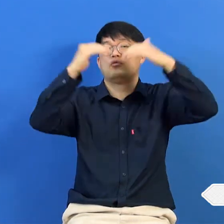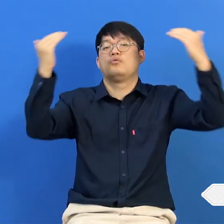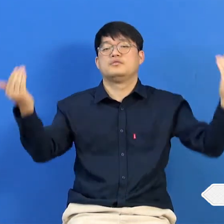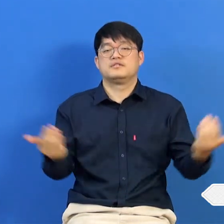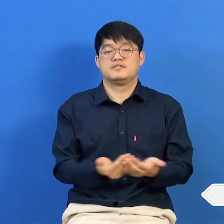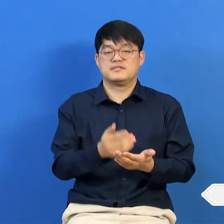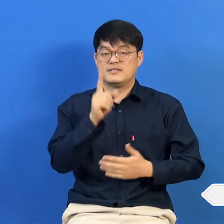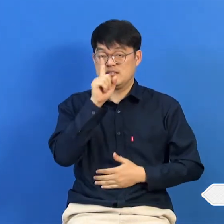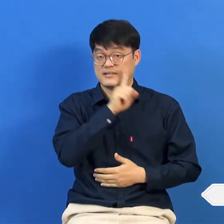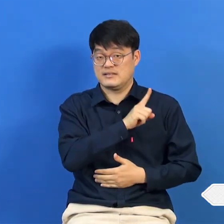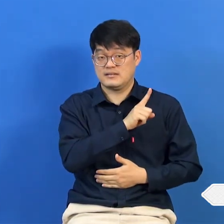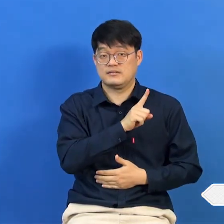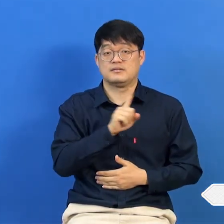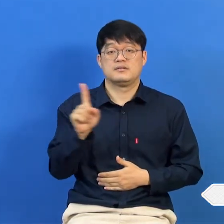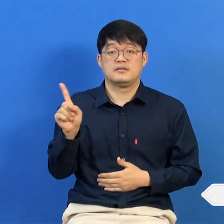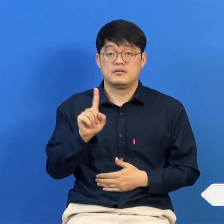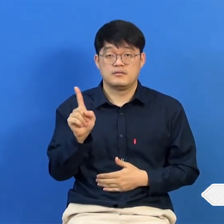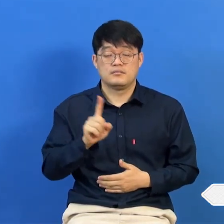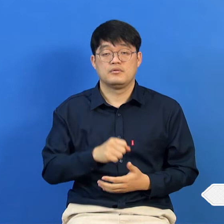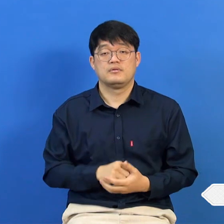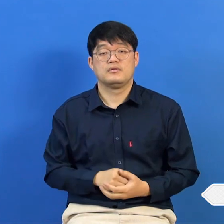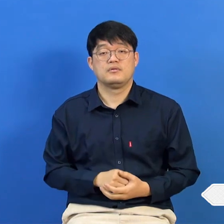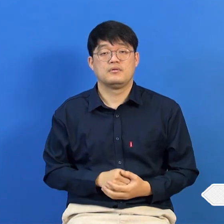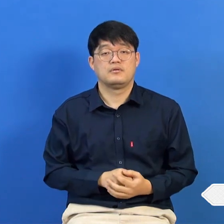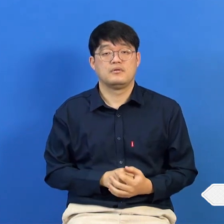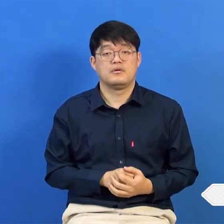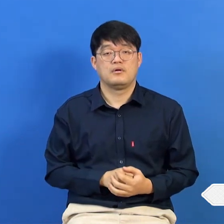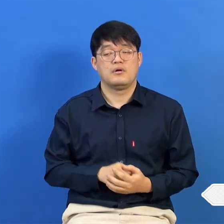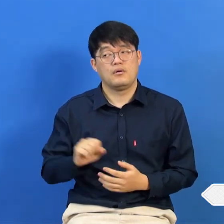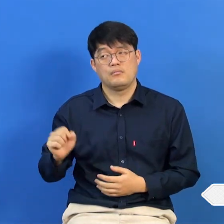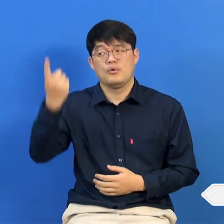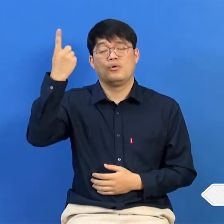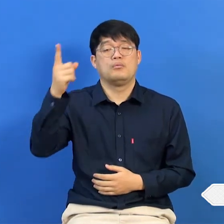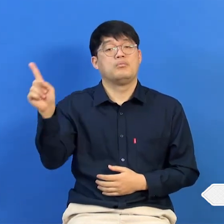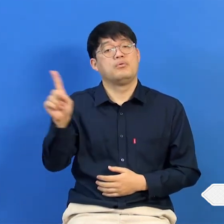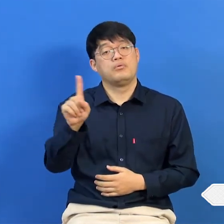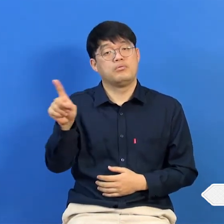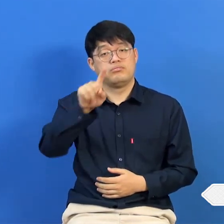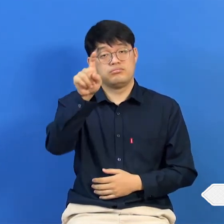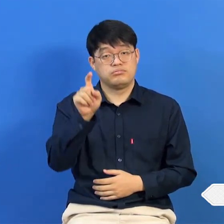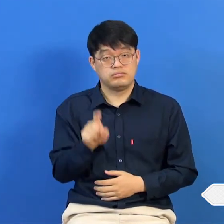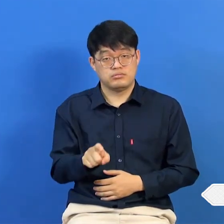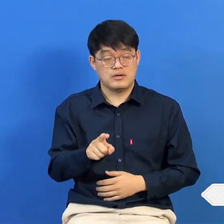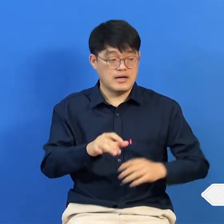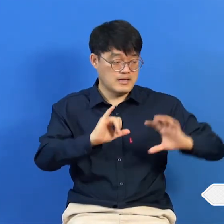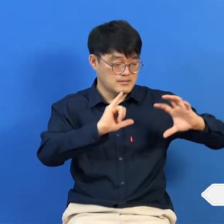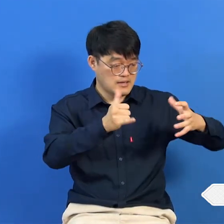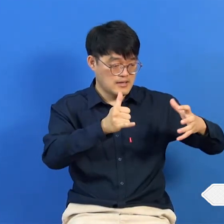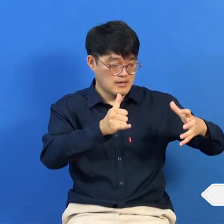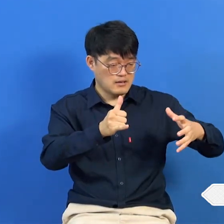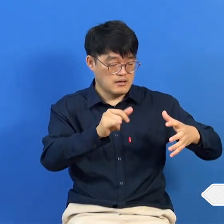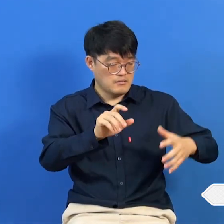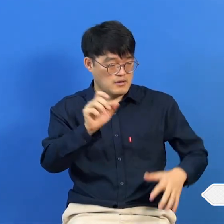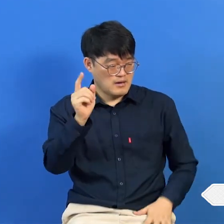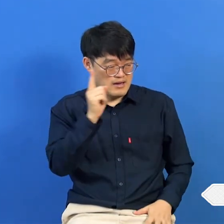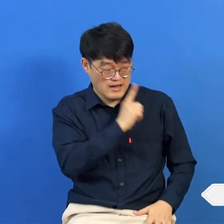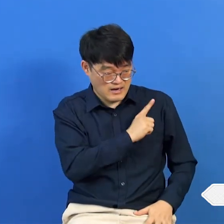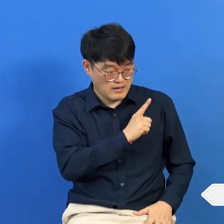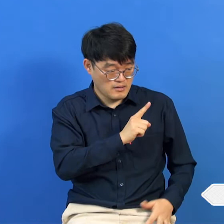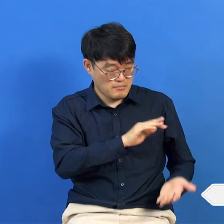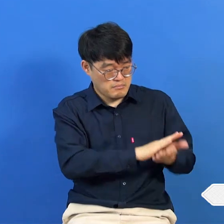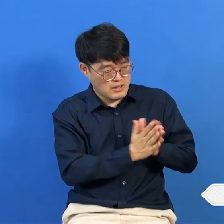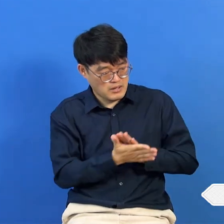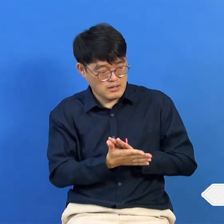이 악들은 도대체 어디서 온 것일까? 세상이 언제부터 이렇게 된